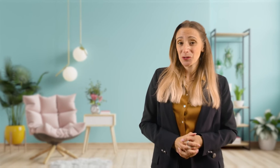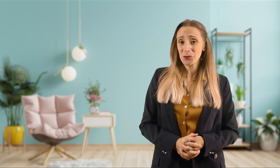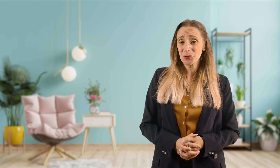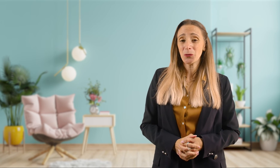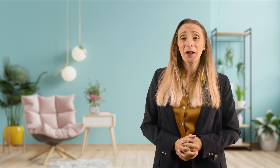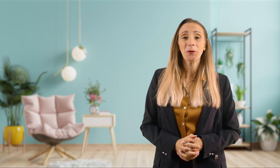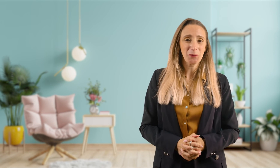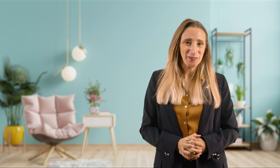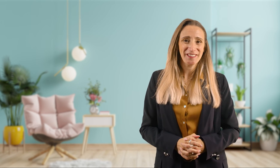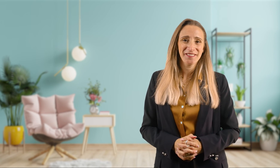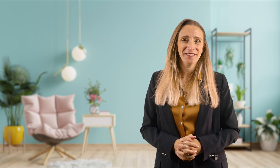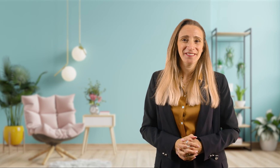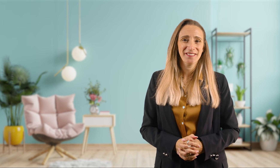Question numéro 1.